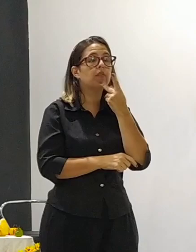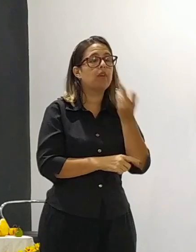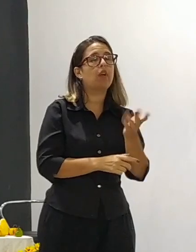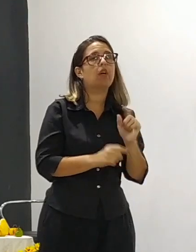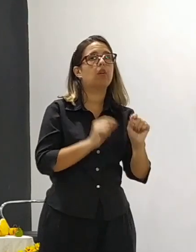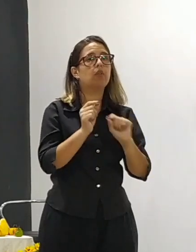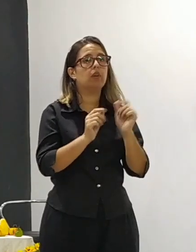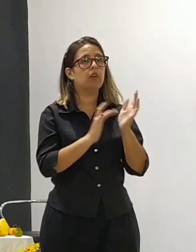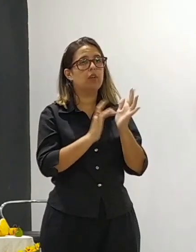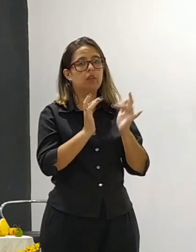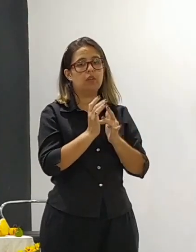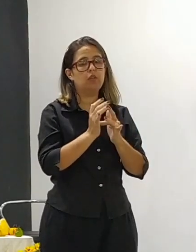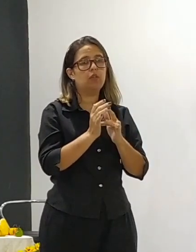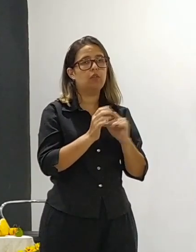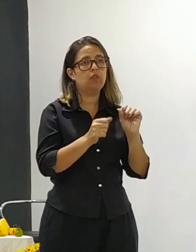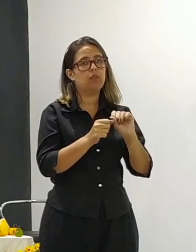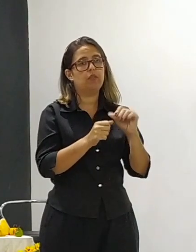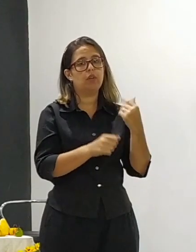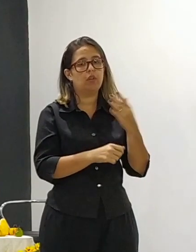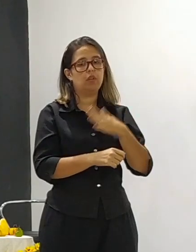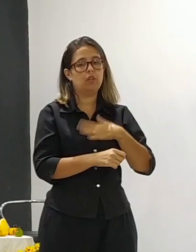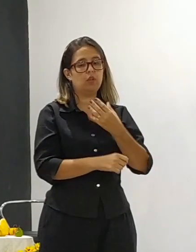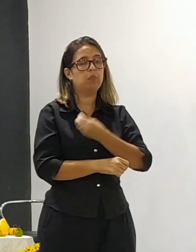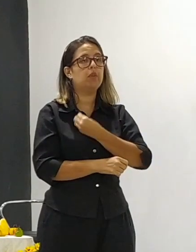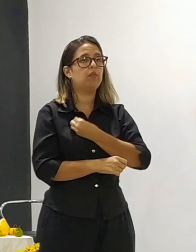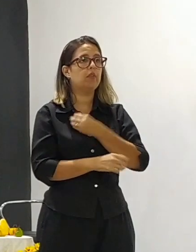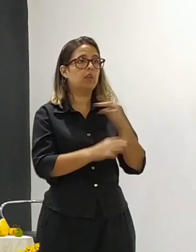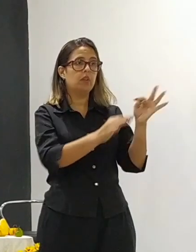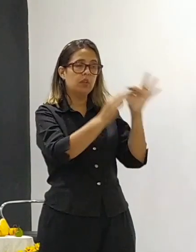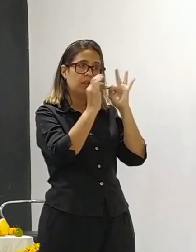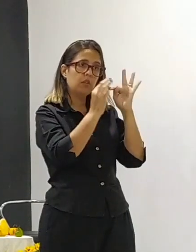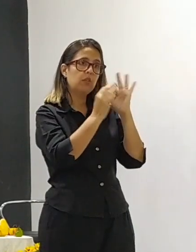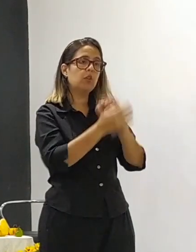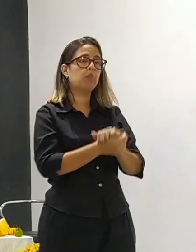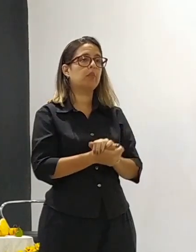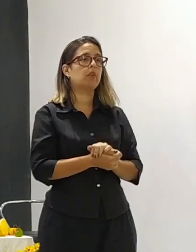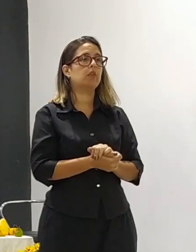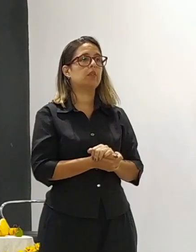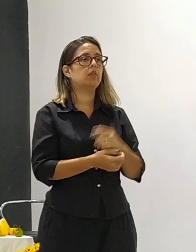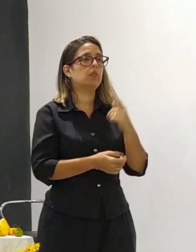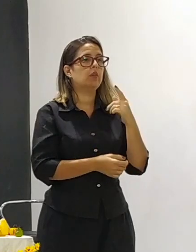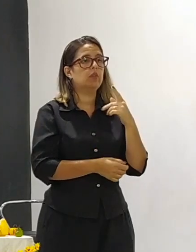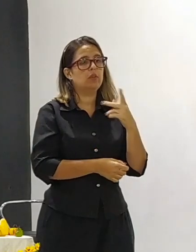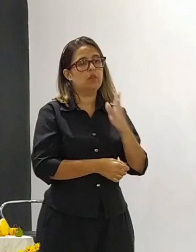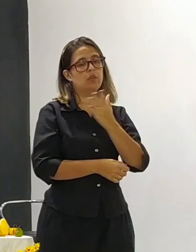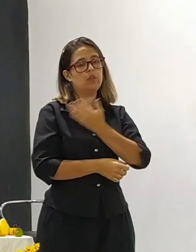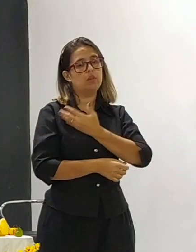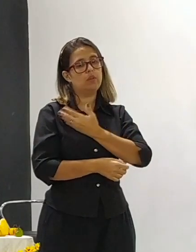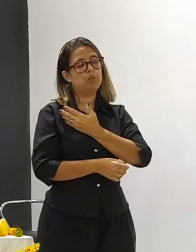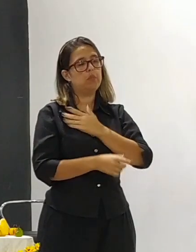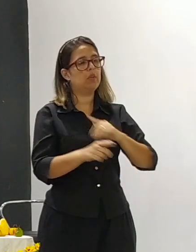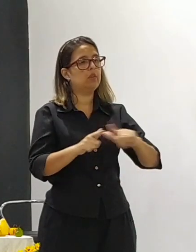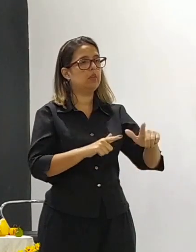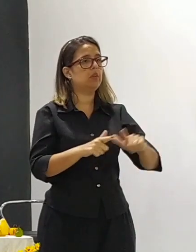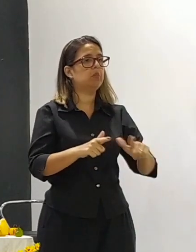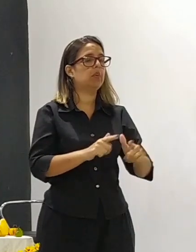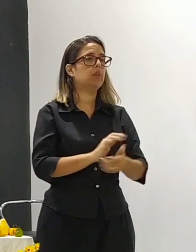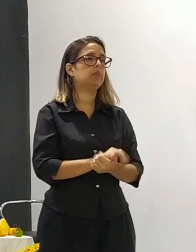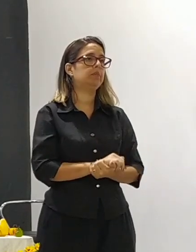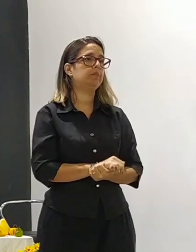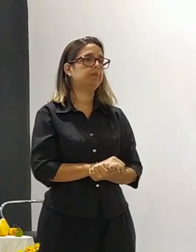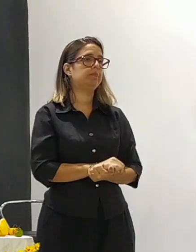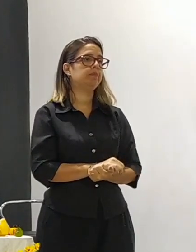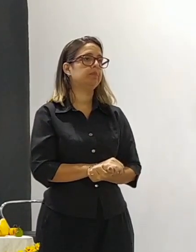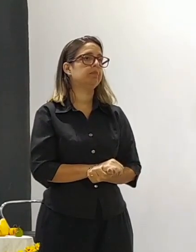vida. Testemunha na vida dessa pessoa, no teu colega de trabalho, né? Lá onde